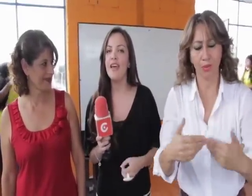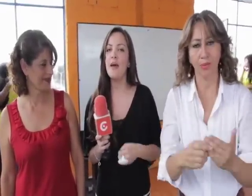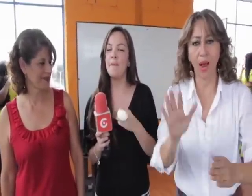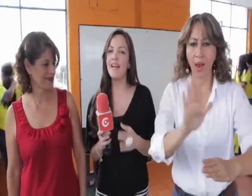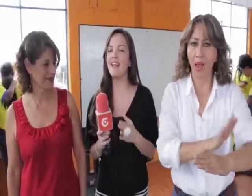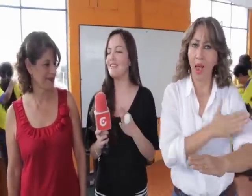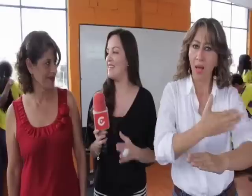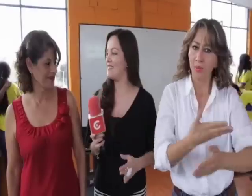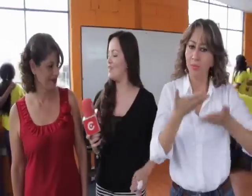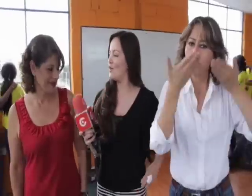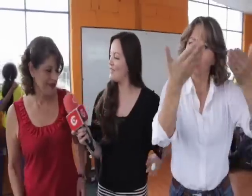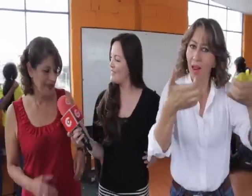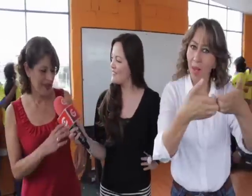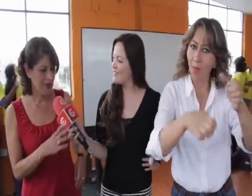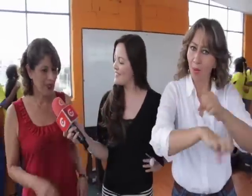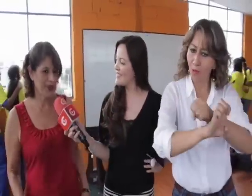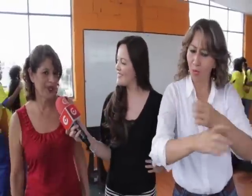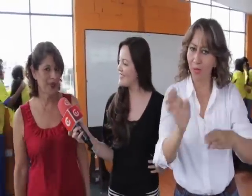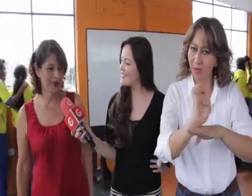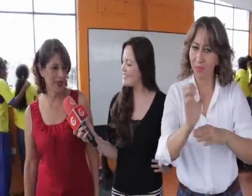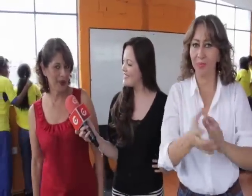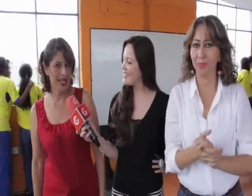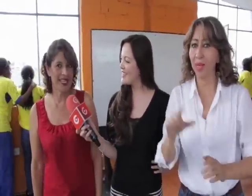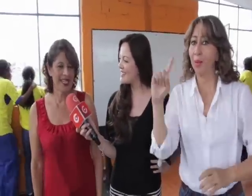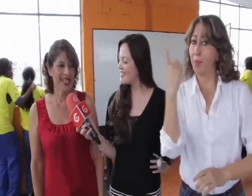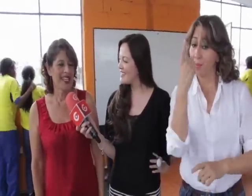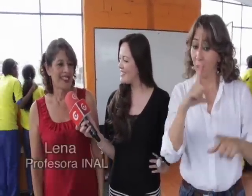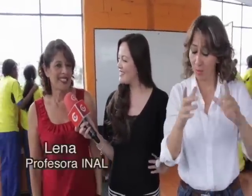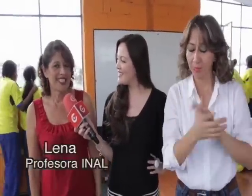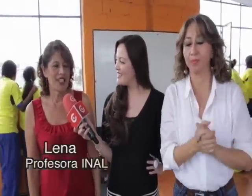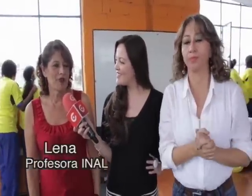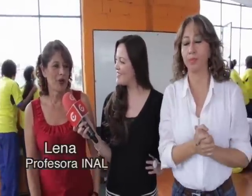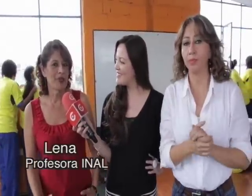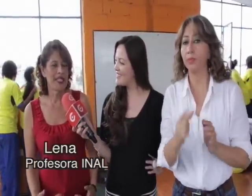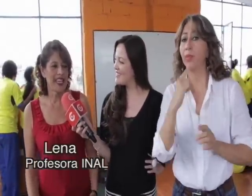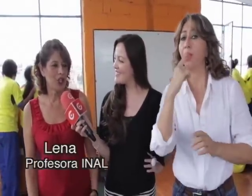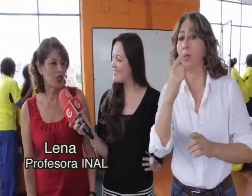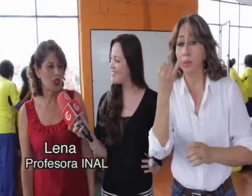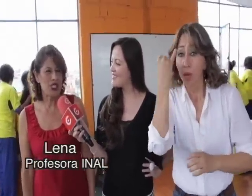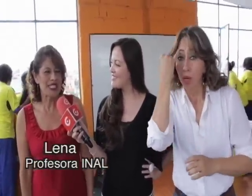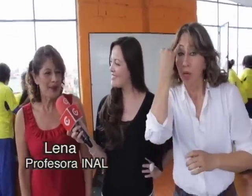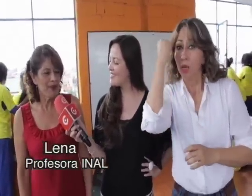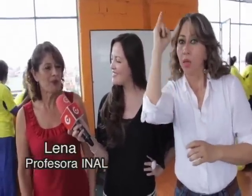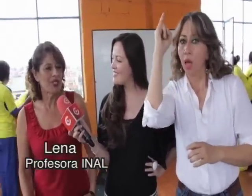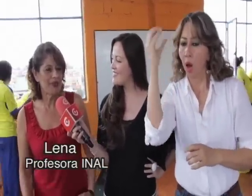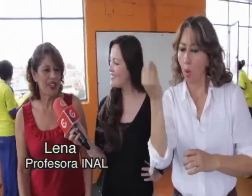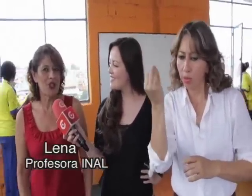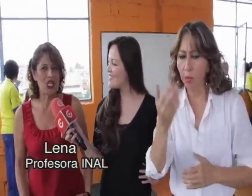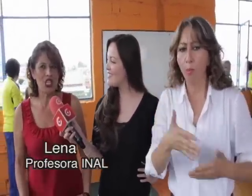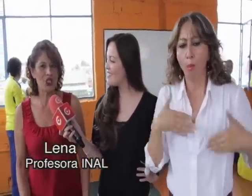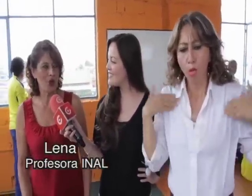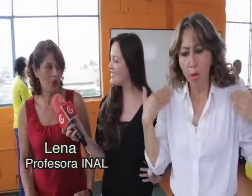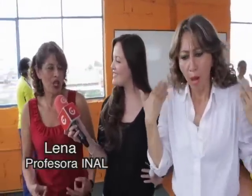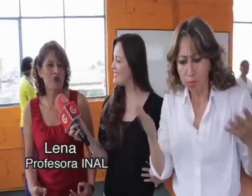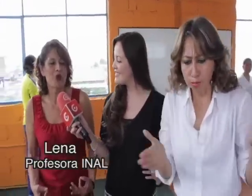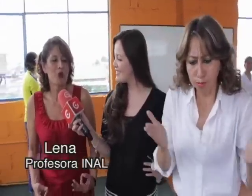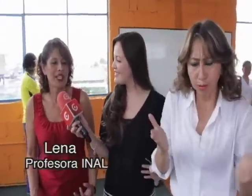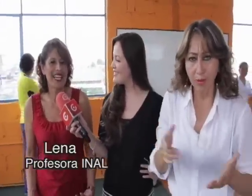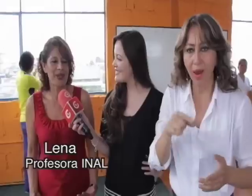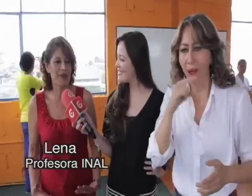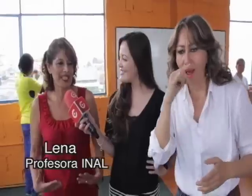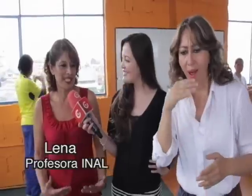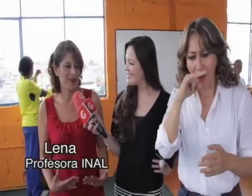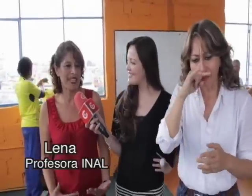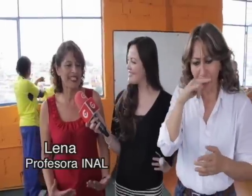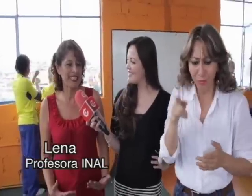canción para la selección? Bueno, en primer lugar decir que fue una idea. Los chicos siempre motivados, inquietos por el